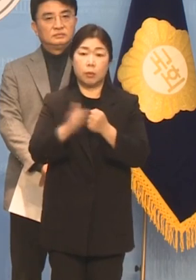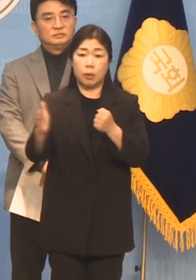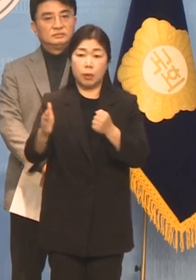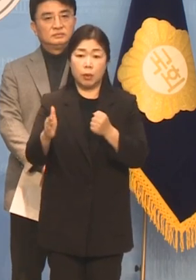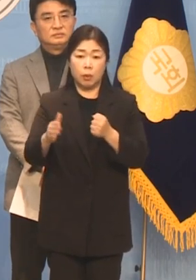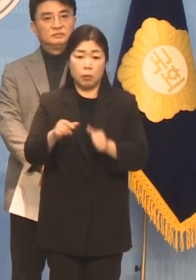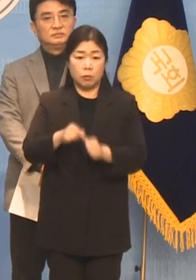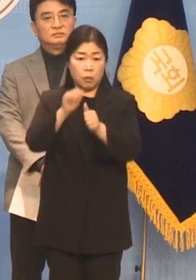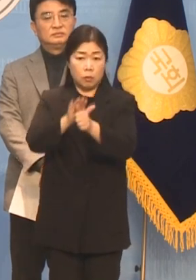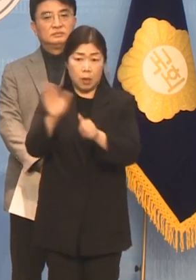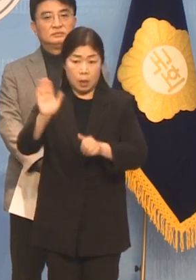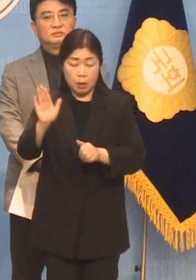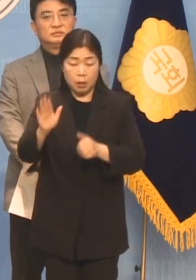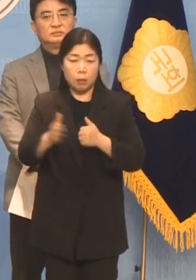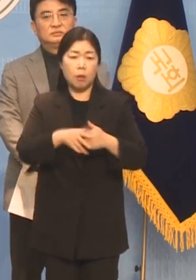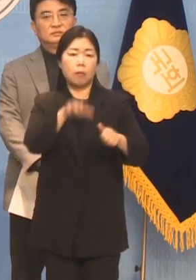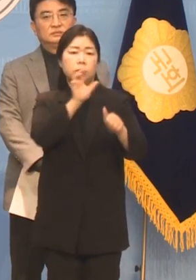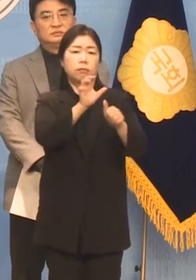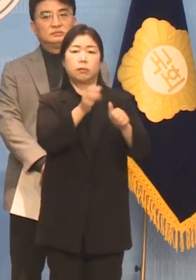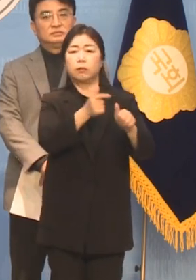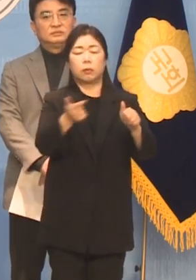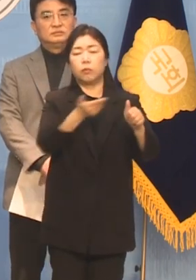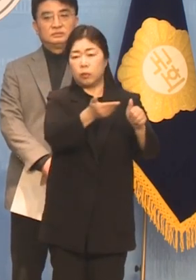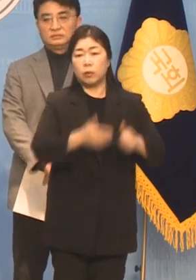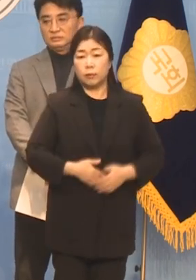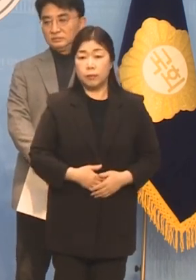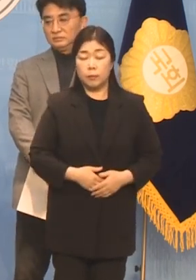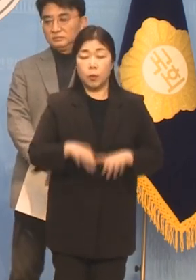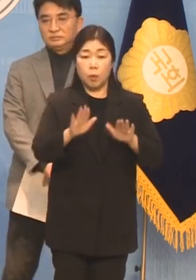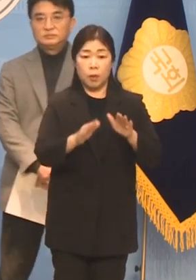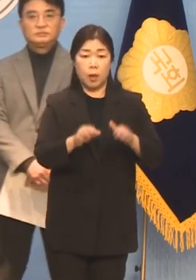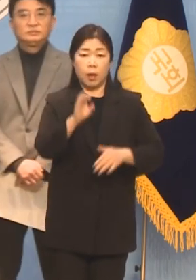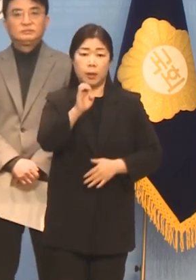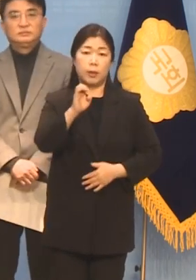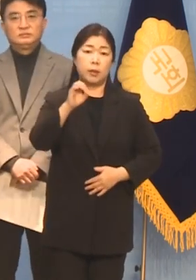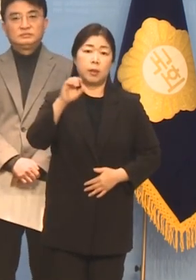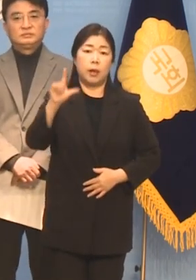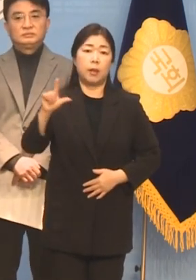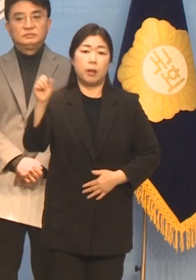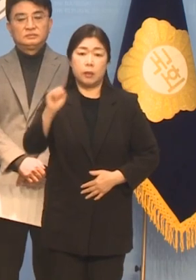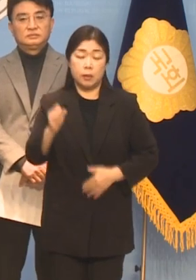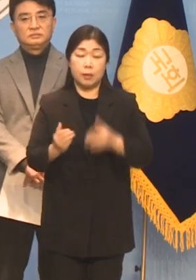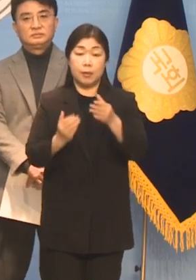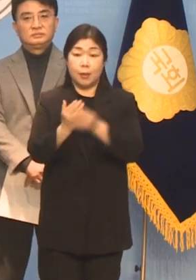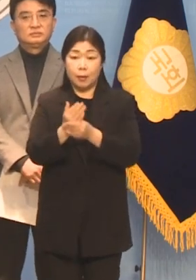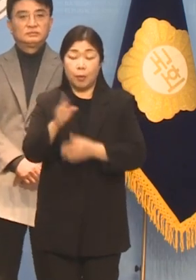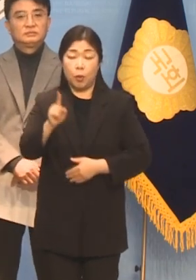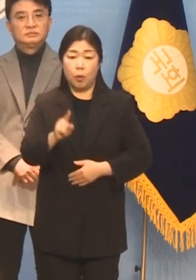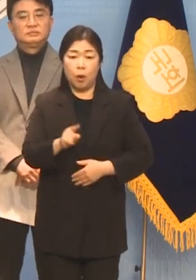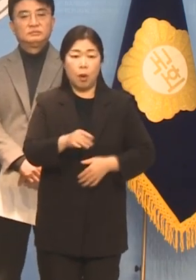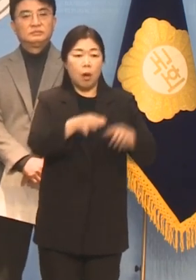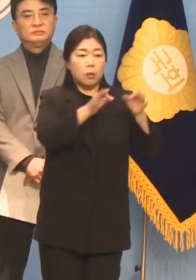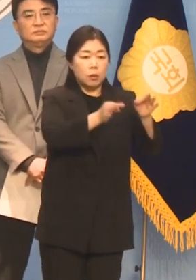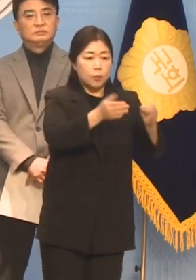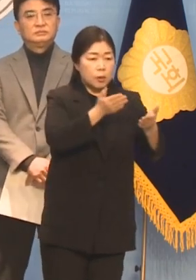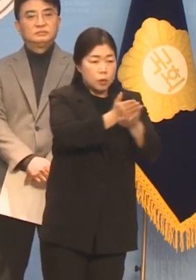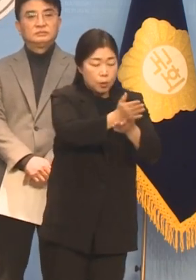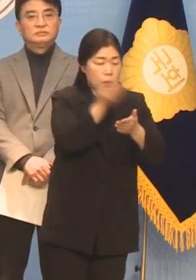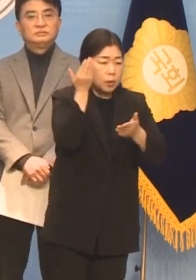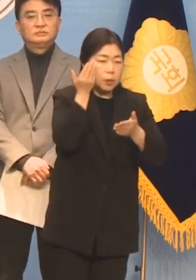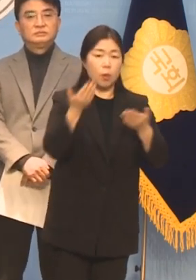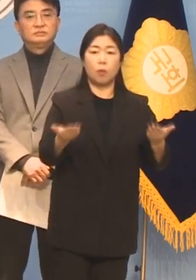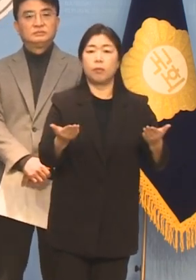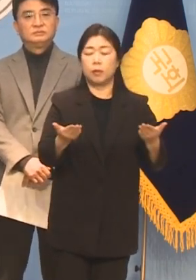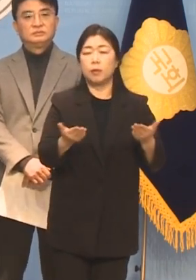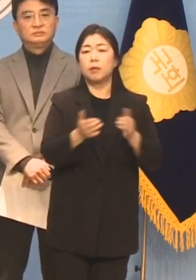강하게 질타했습니다. 특히 이번 ELS 사태는 금융지식이 부족한 은행 직원들이 나서서 상품